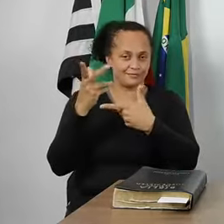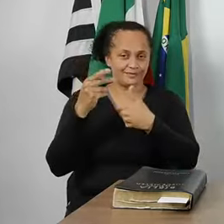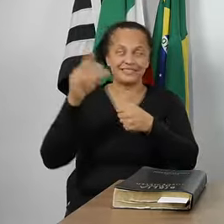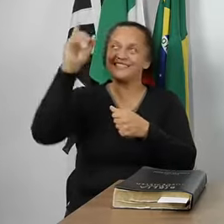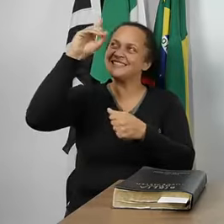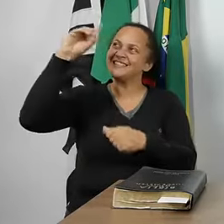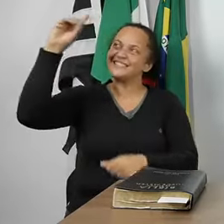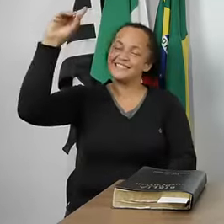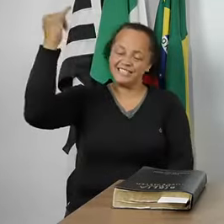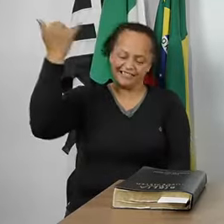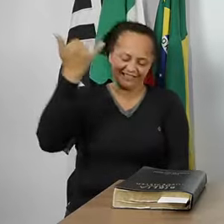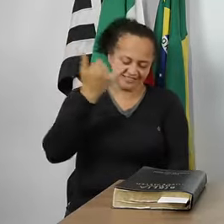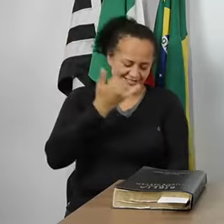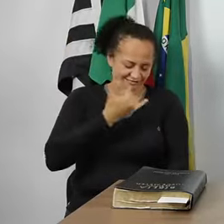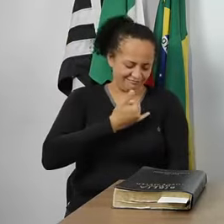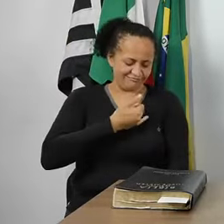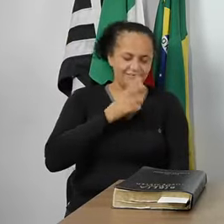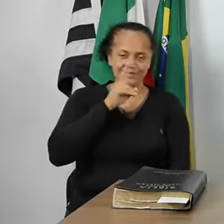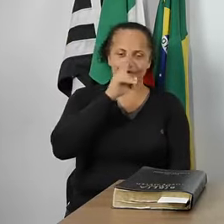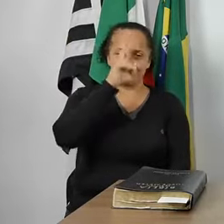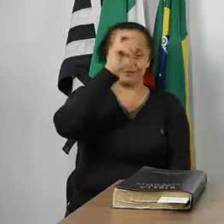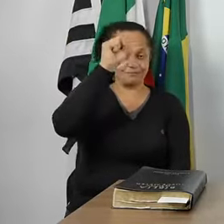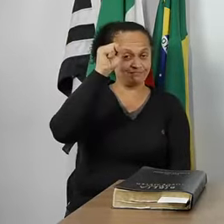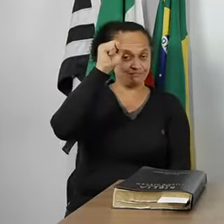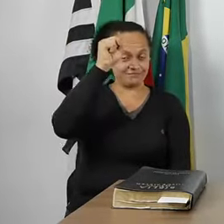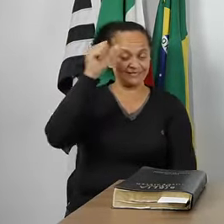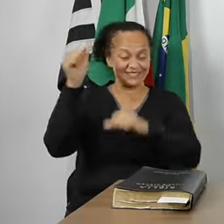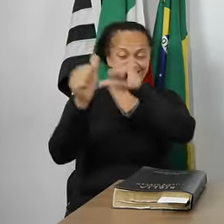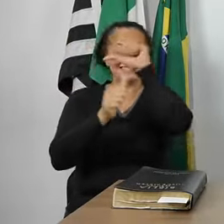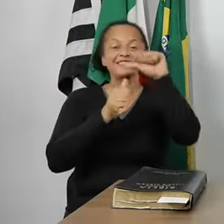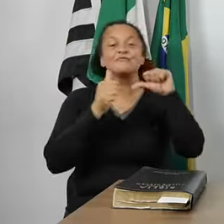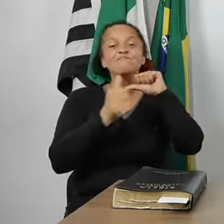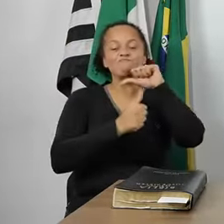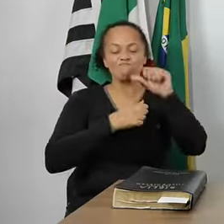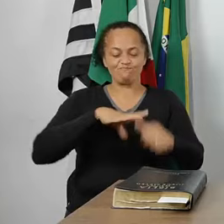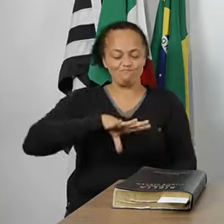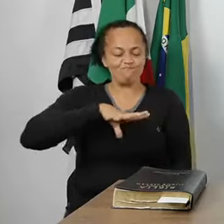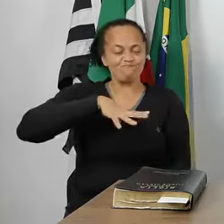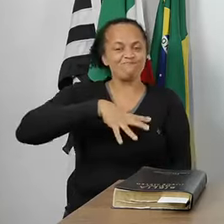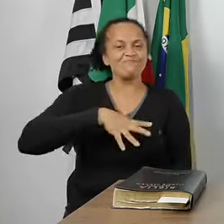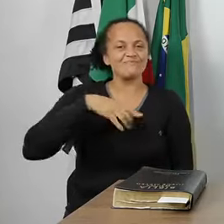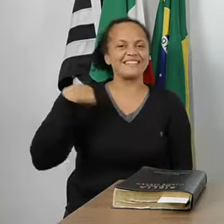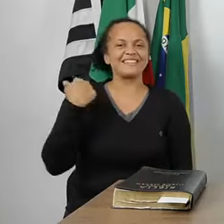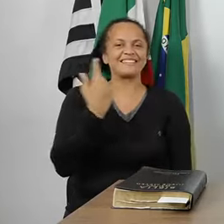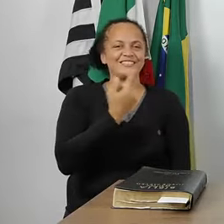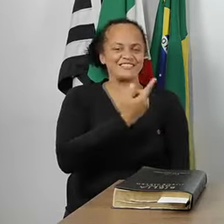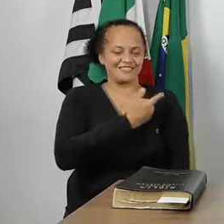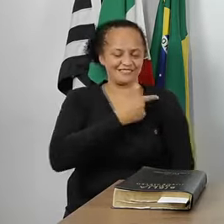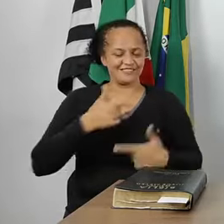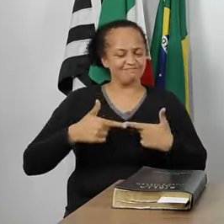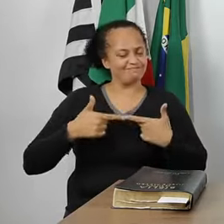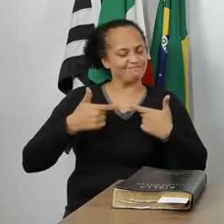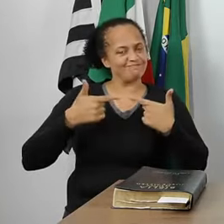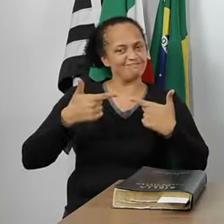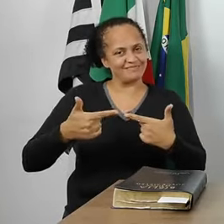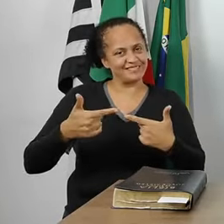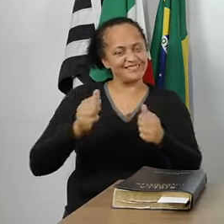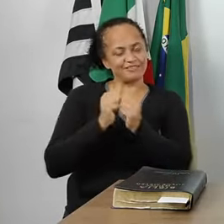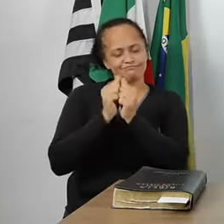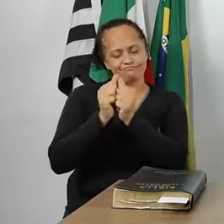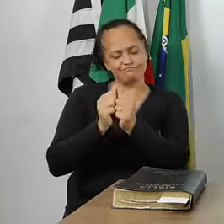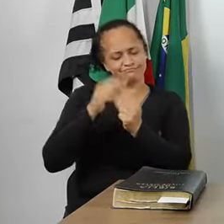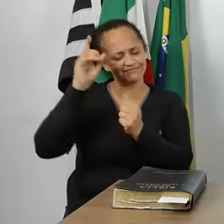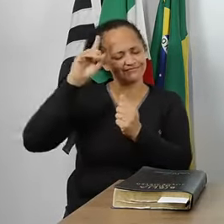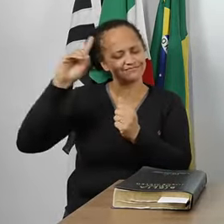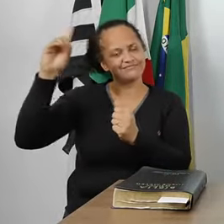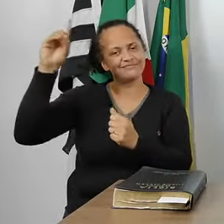onde nós vamos ser fortalecidos, renovados, encorajados a prosseguir e perseverar nele. Amém? O tema